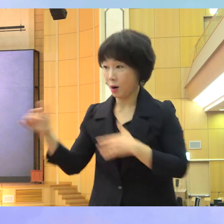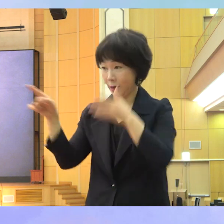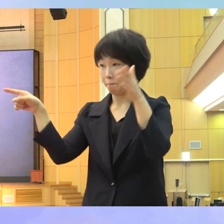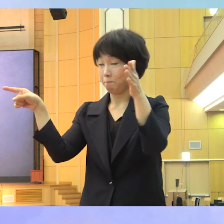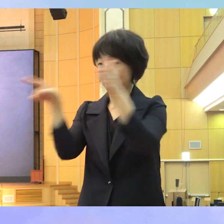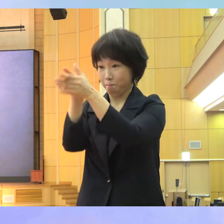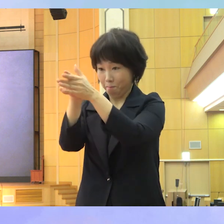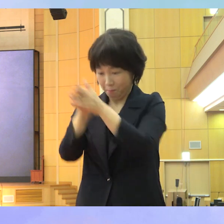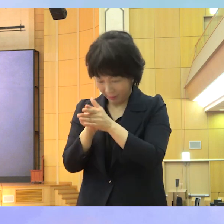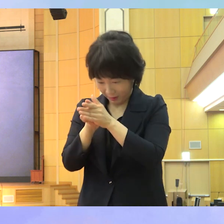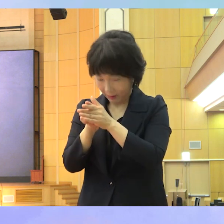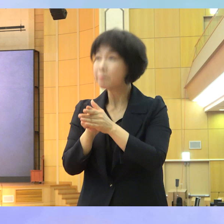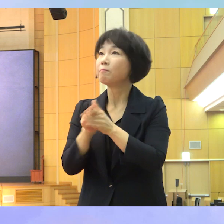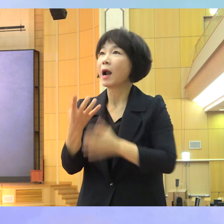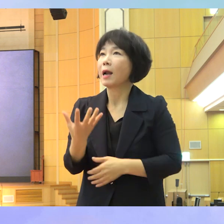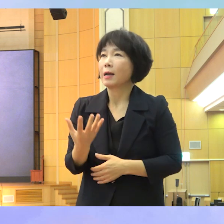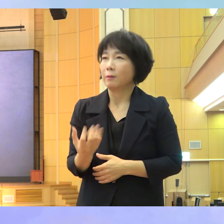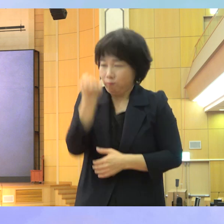의심하리요.